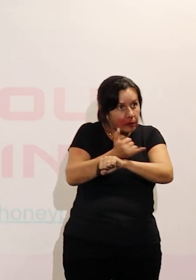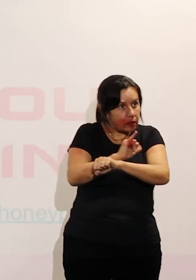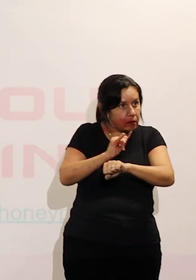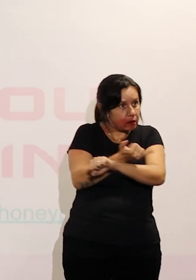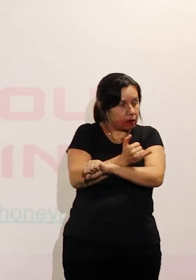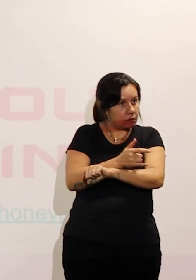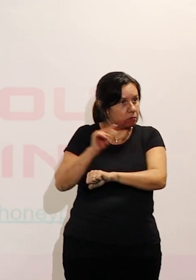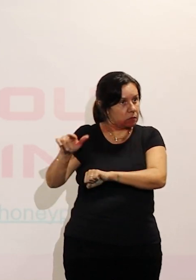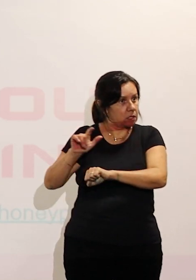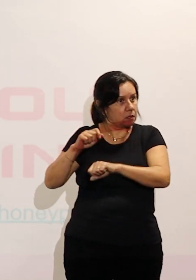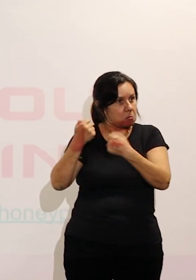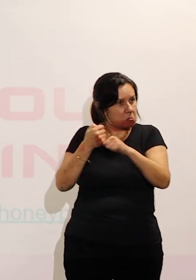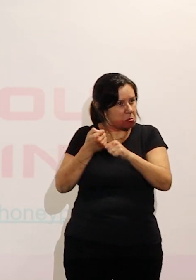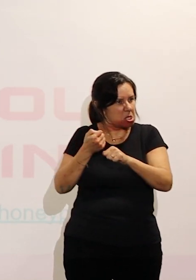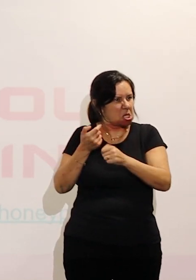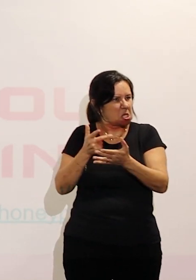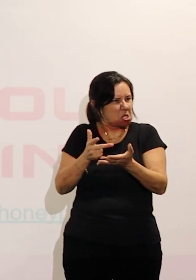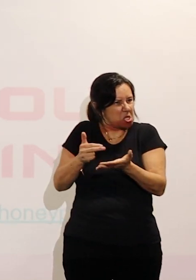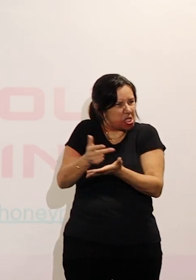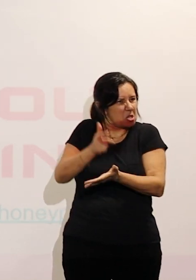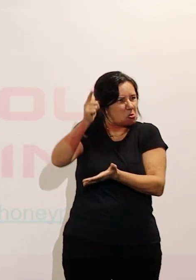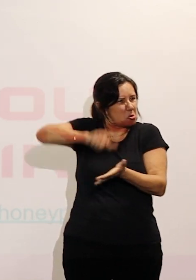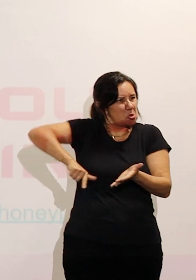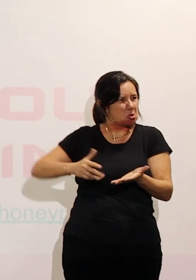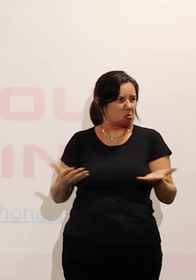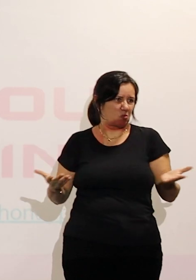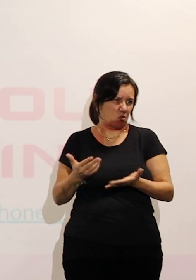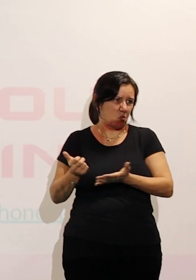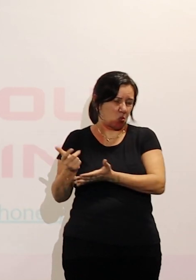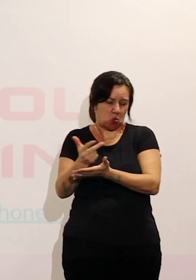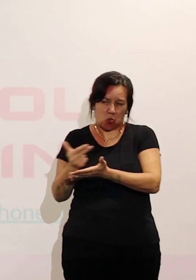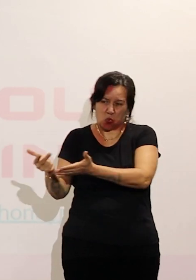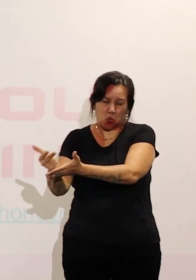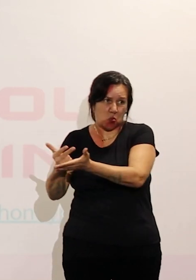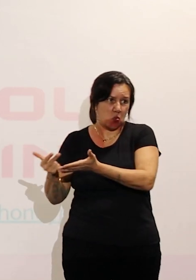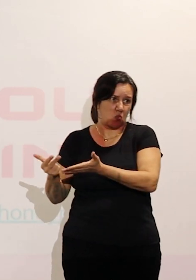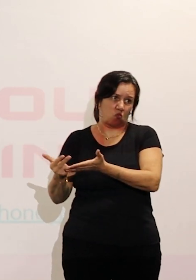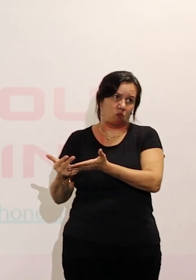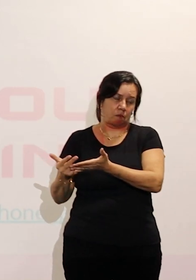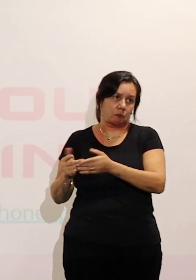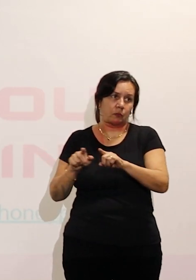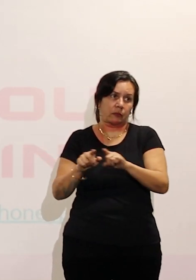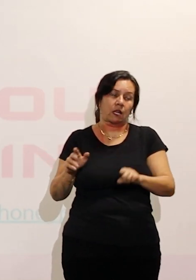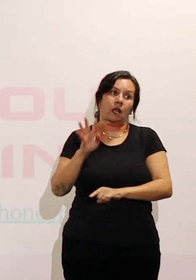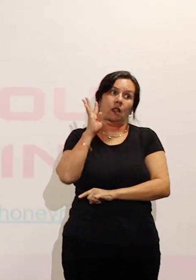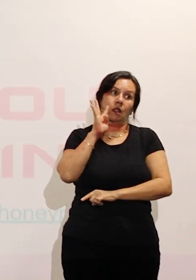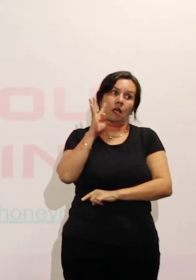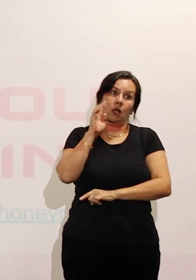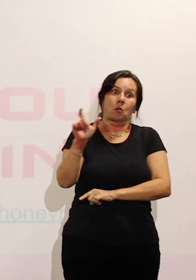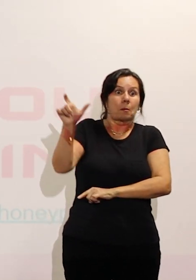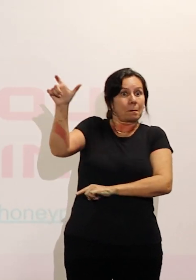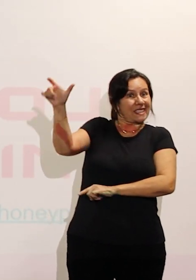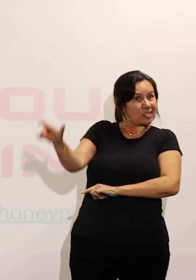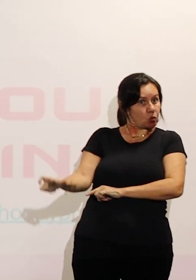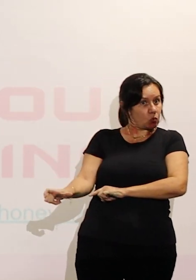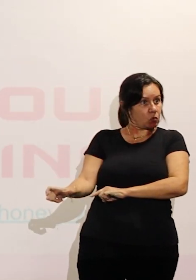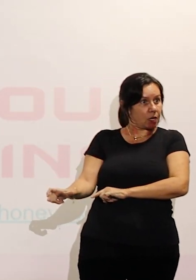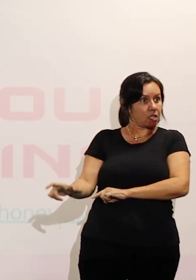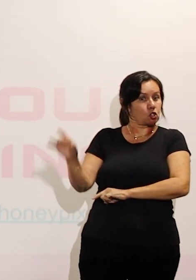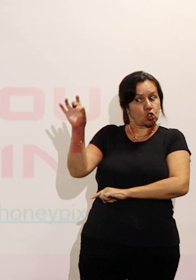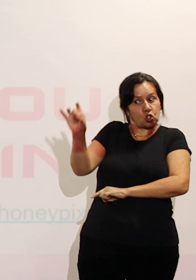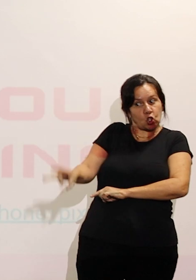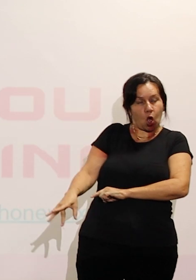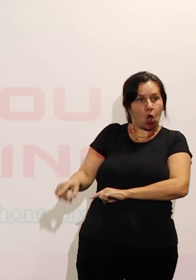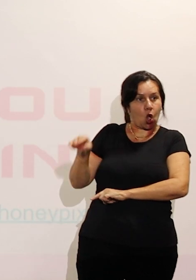você necessariamente precisar desenhar né, se você fazer um concept art, por exemplo, das animações. Então, seria legal ter uma pessoa que desenha e